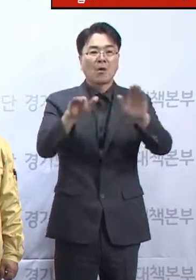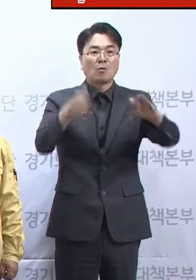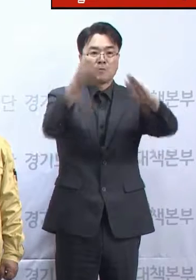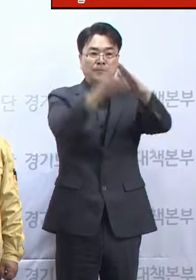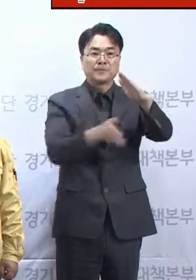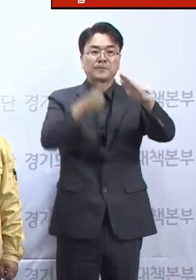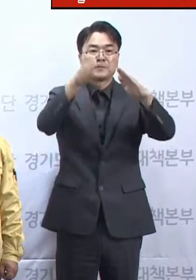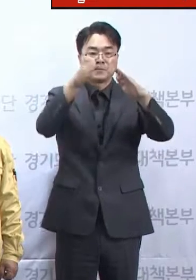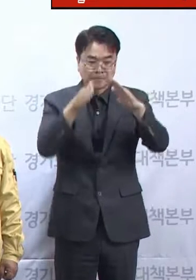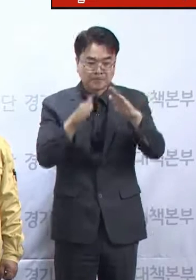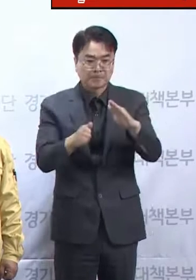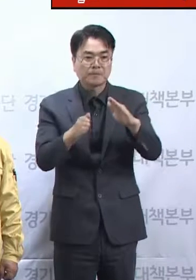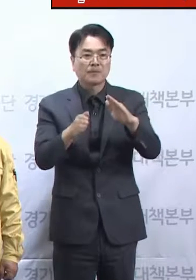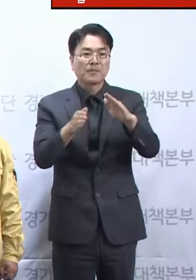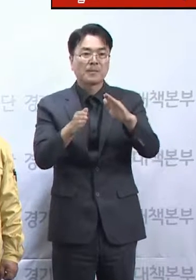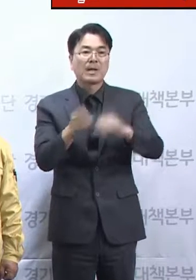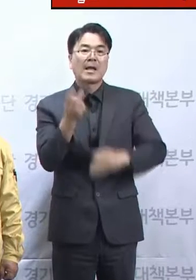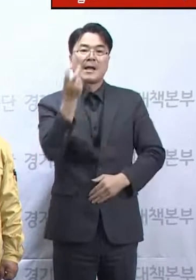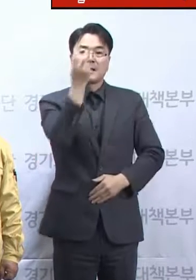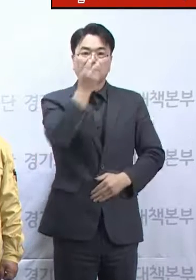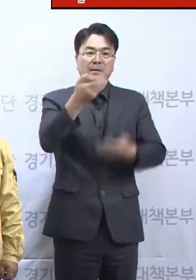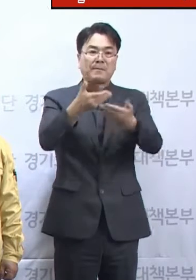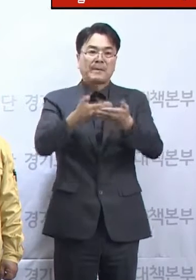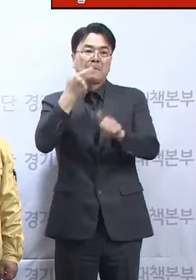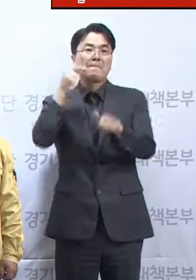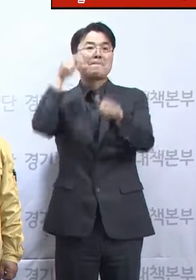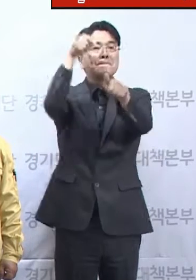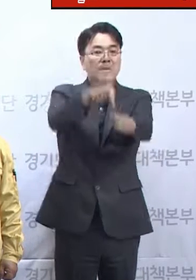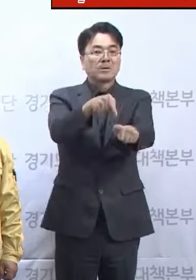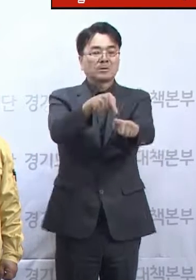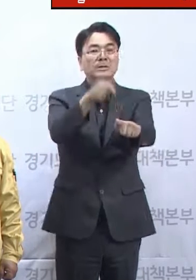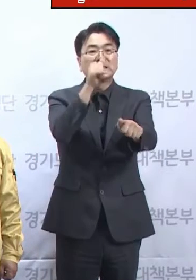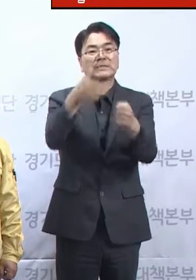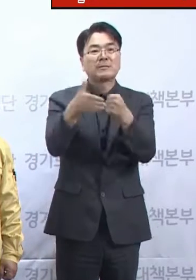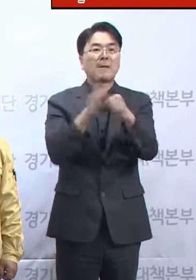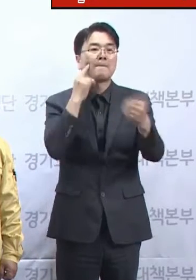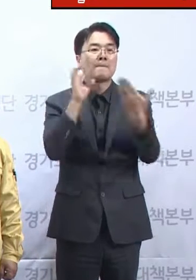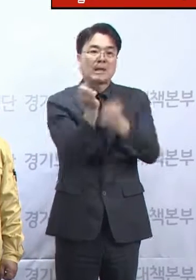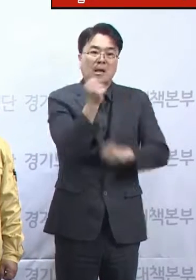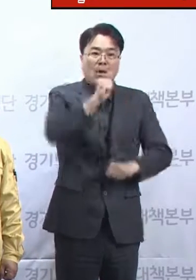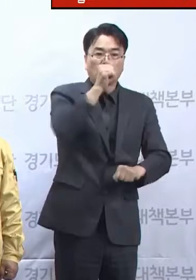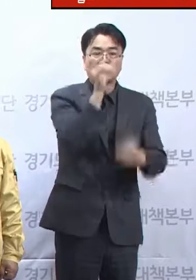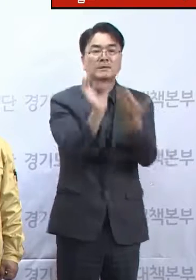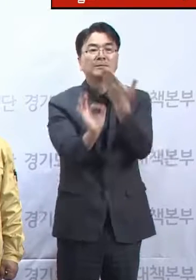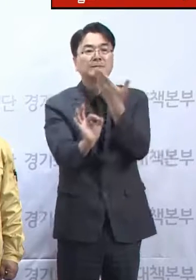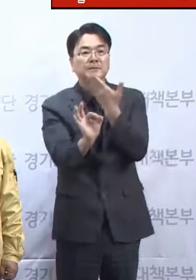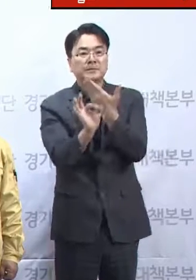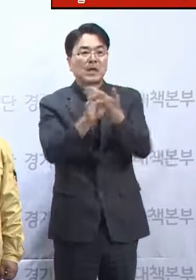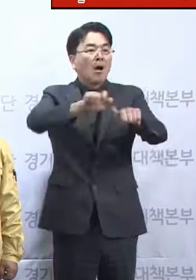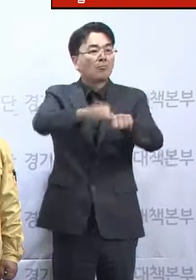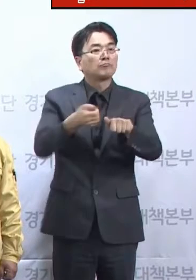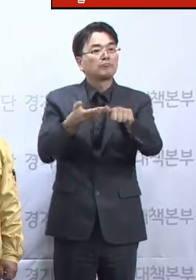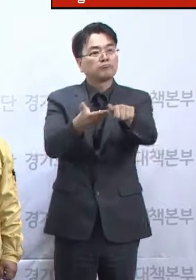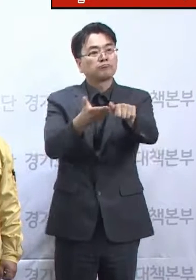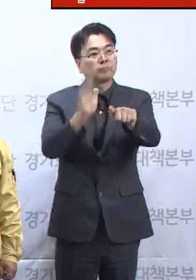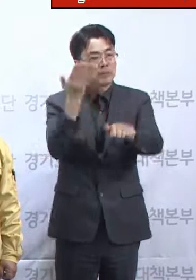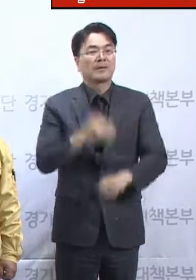공식적으로 진단 명령, 검사 명령을 한 상태이기 때문에 향후로는 거부할 경우에 처벌 대상이